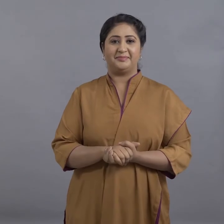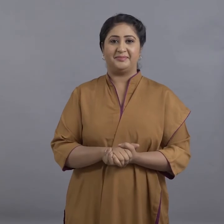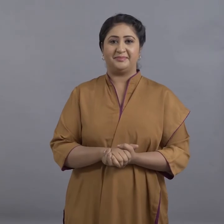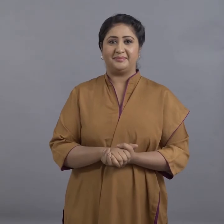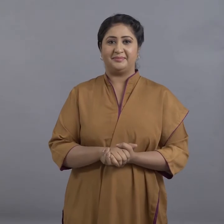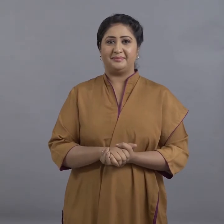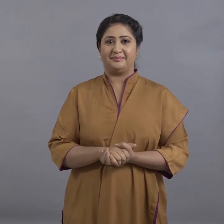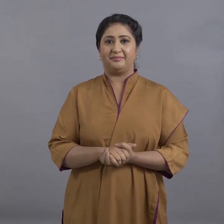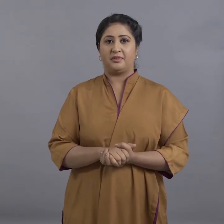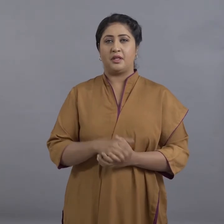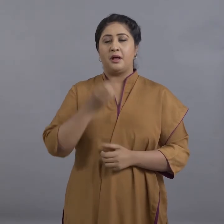बहार,